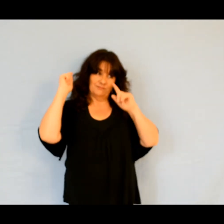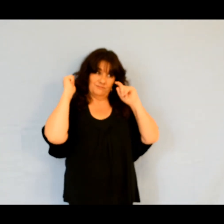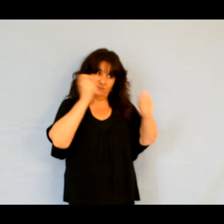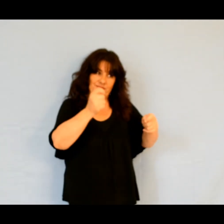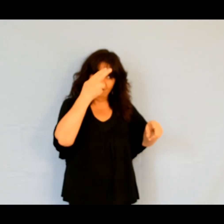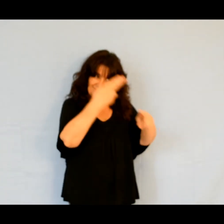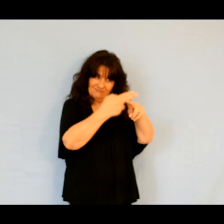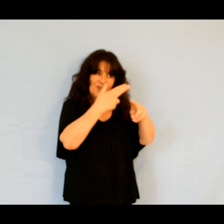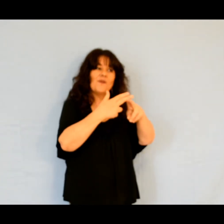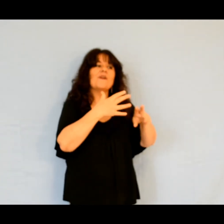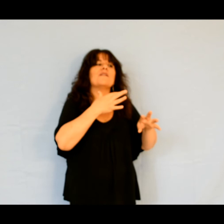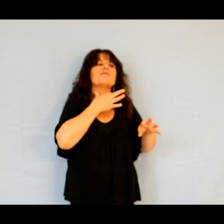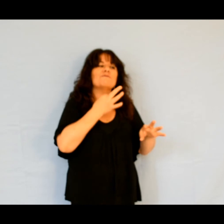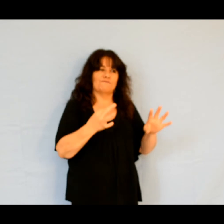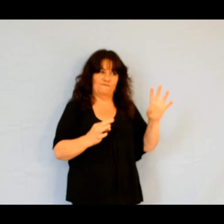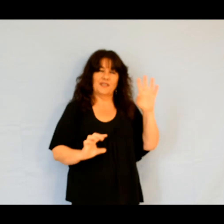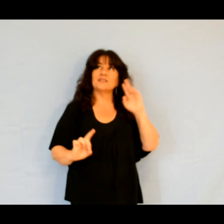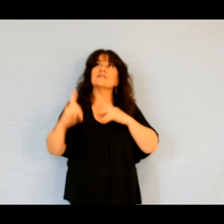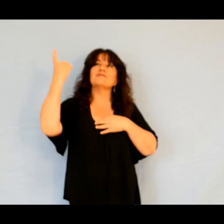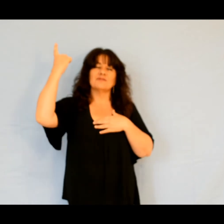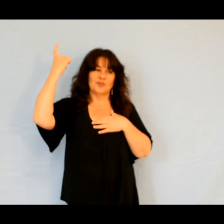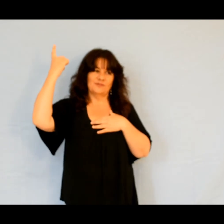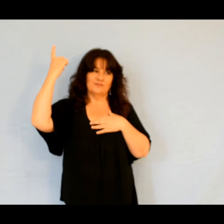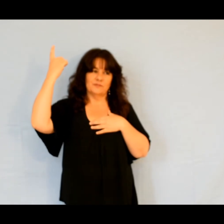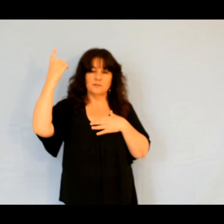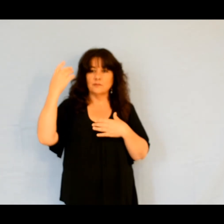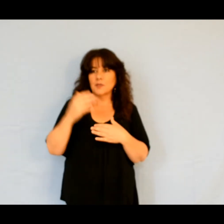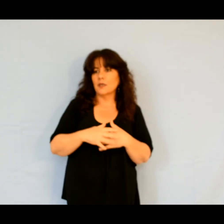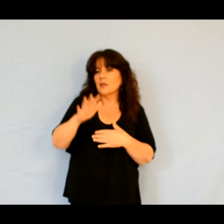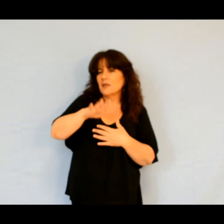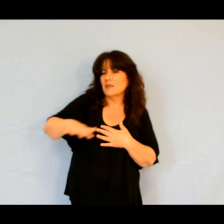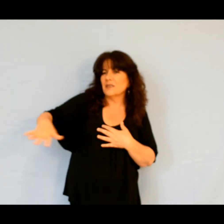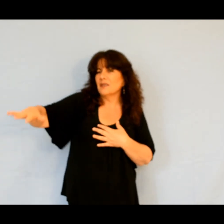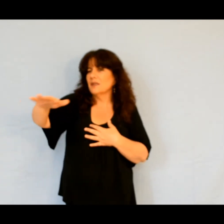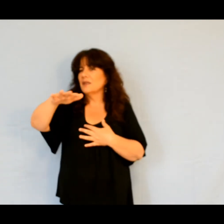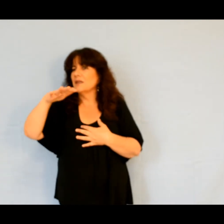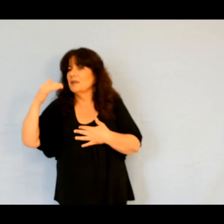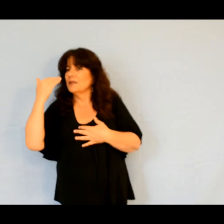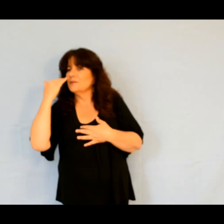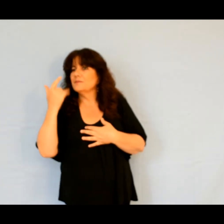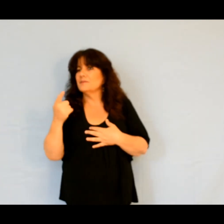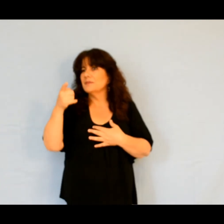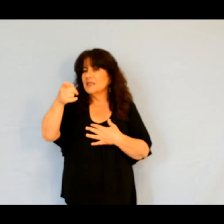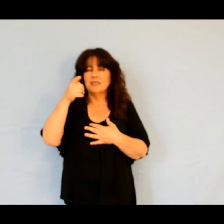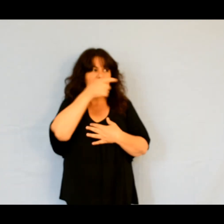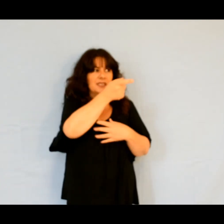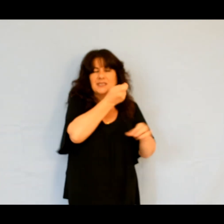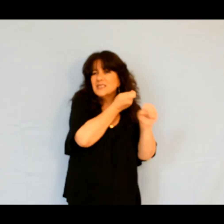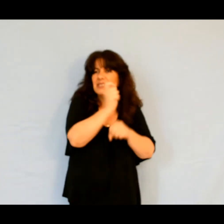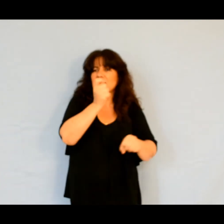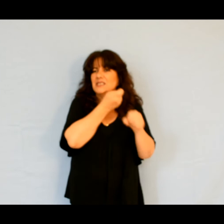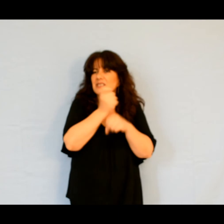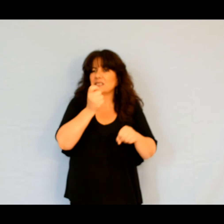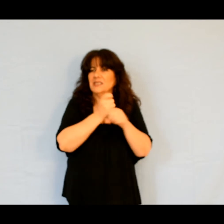Heureux ceux qui sont persécutés pour la justice, car le royaume des cieux est à